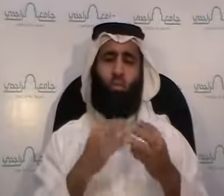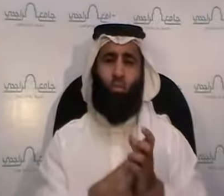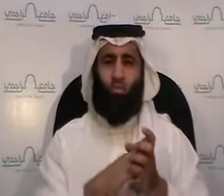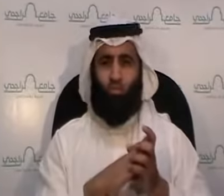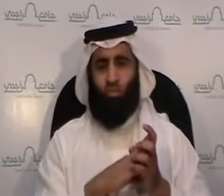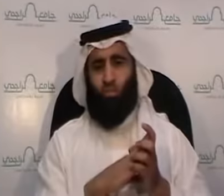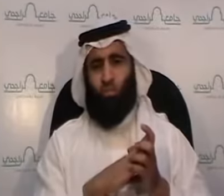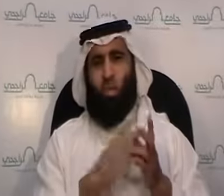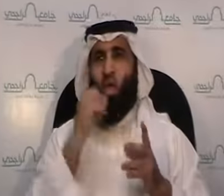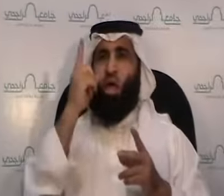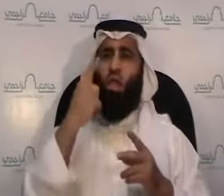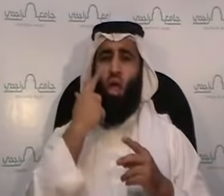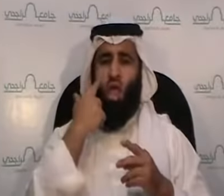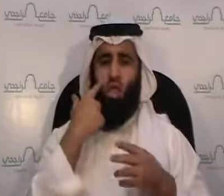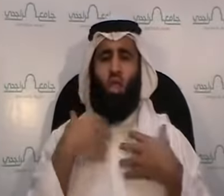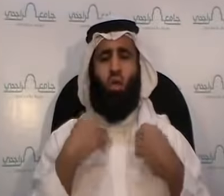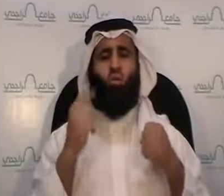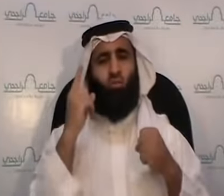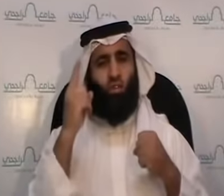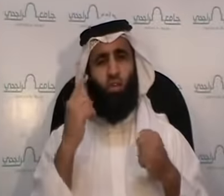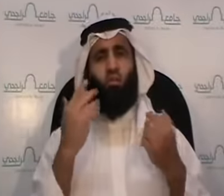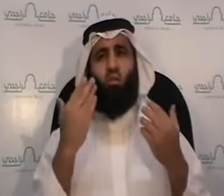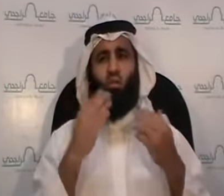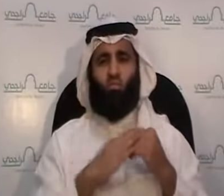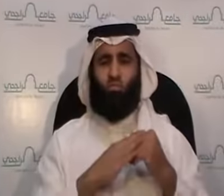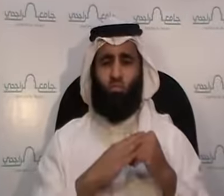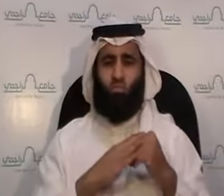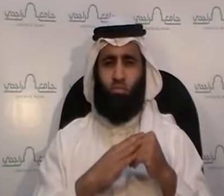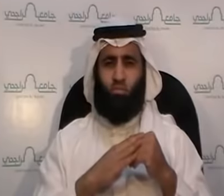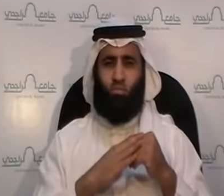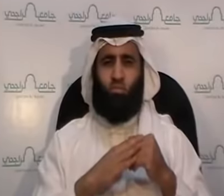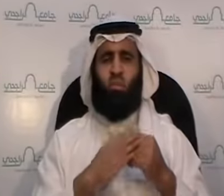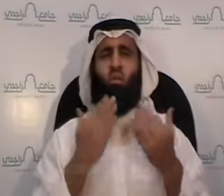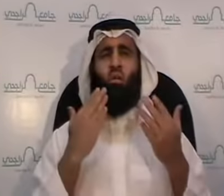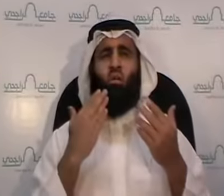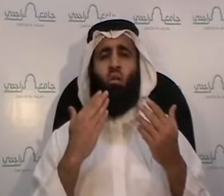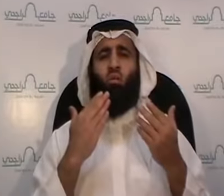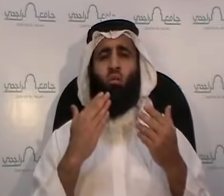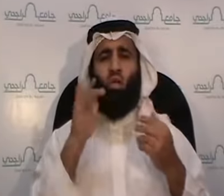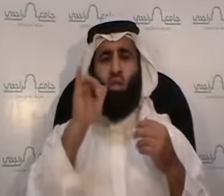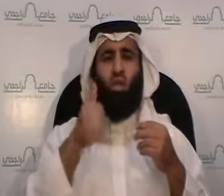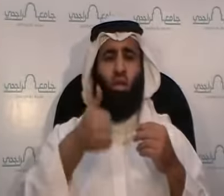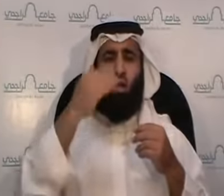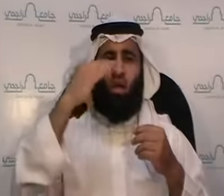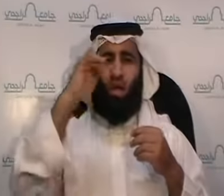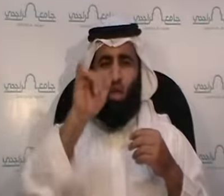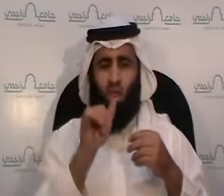حي يا قيوم، يا حي يا قيوم، يا حي يا قيوم، يا ذا الجلال والإكرام، يا